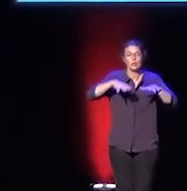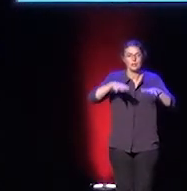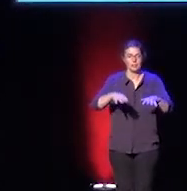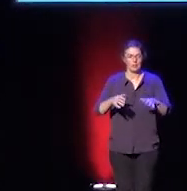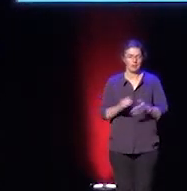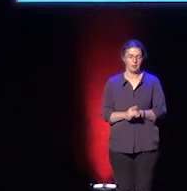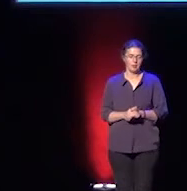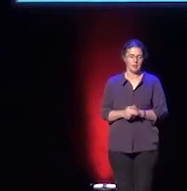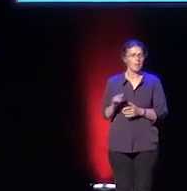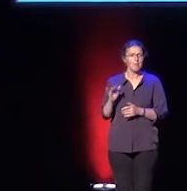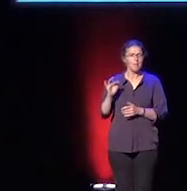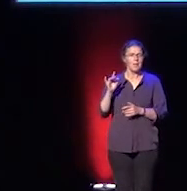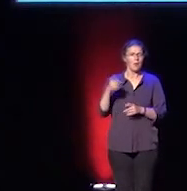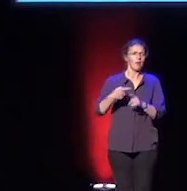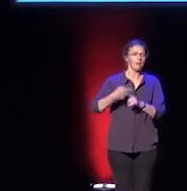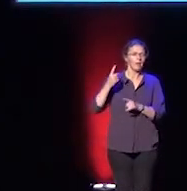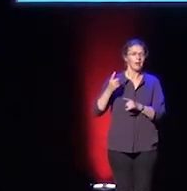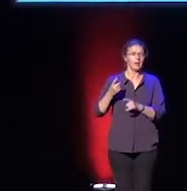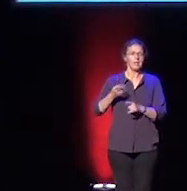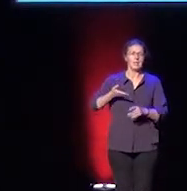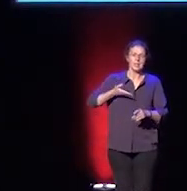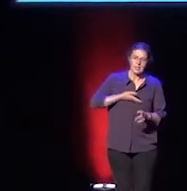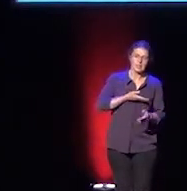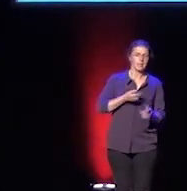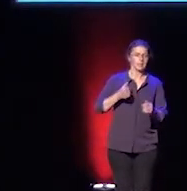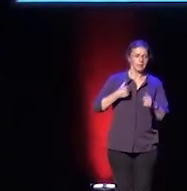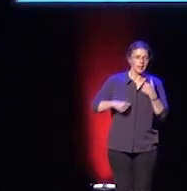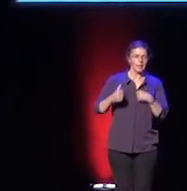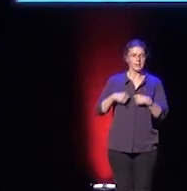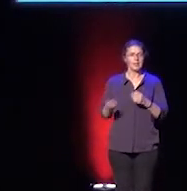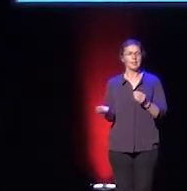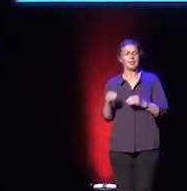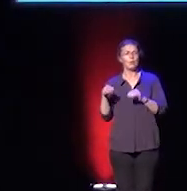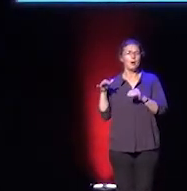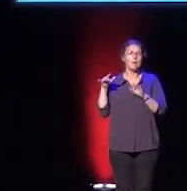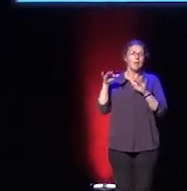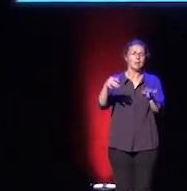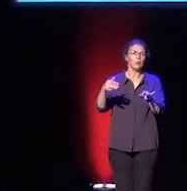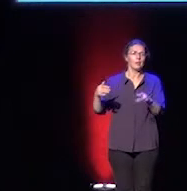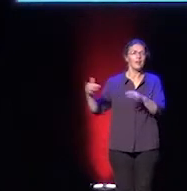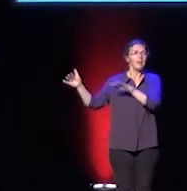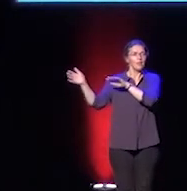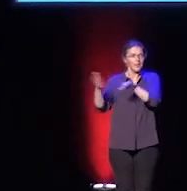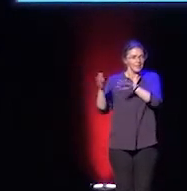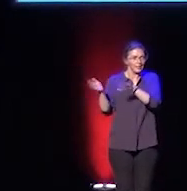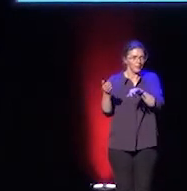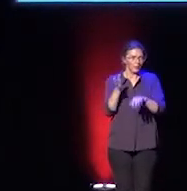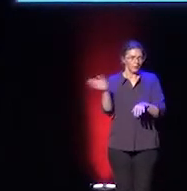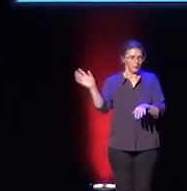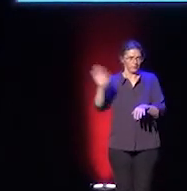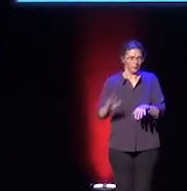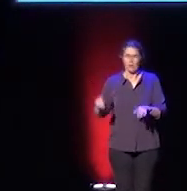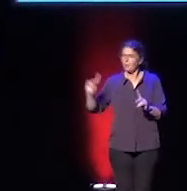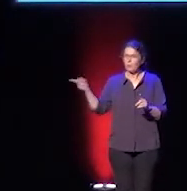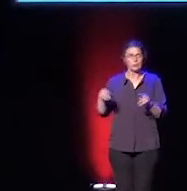Zu dem millionenfachen Elend und Leid kamen Millionen Vertriebene, die untergebracht